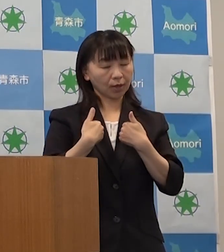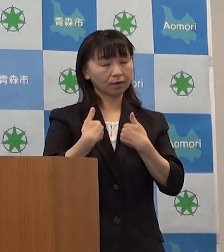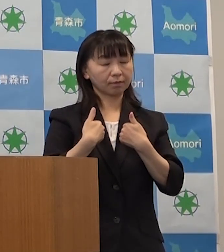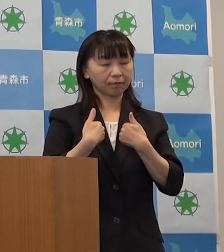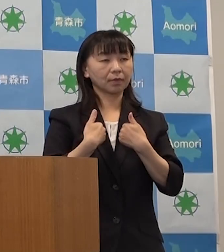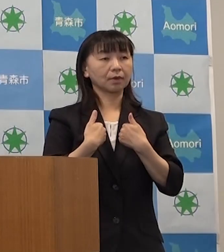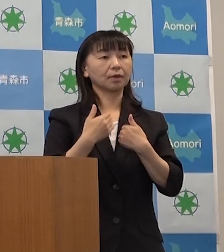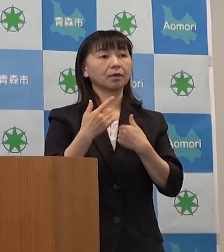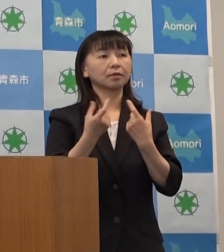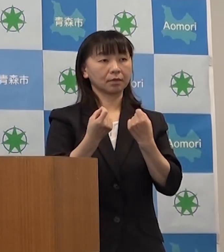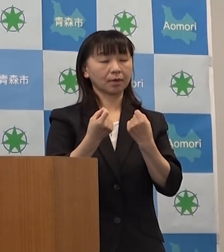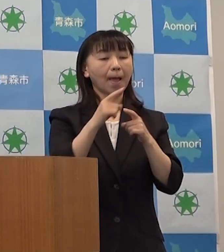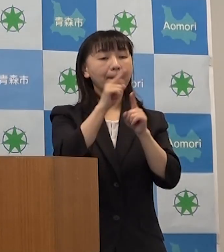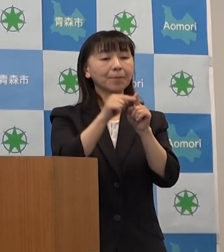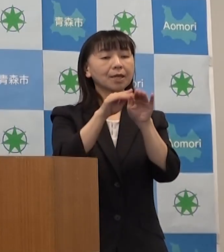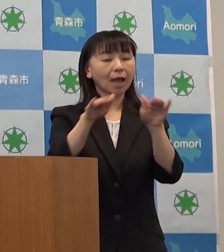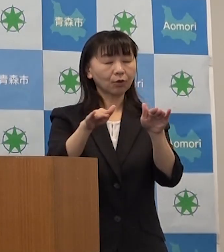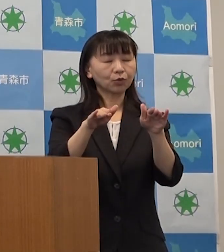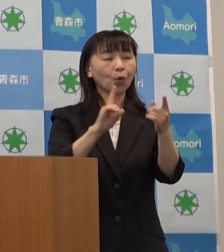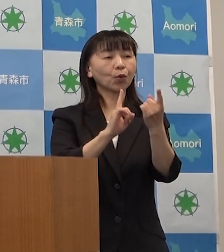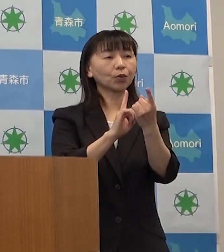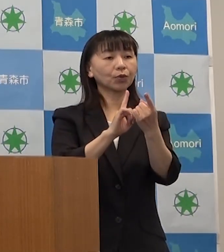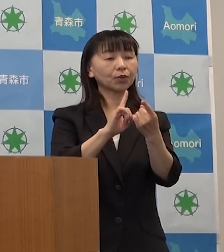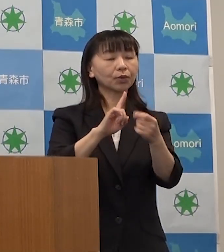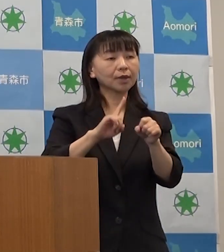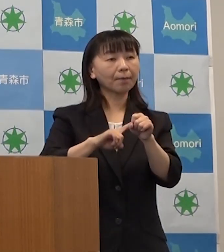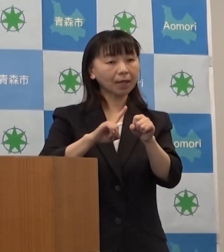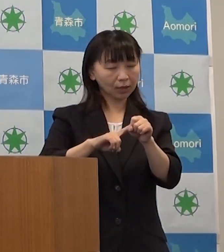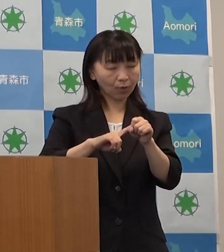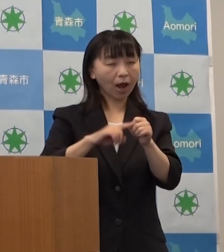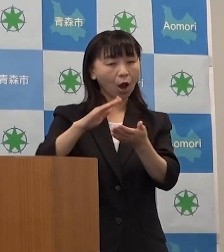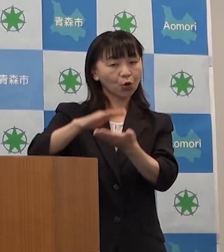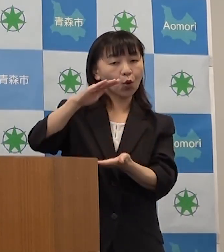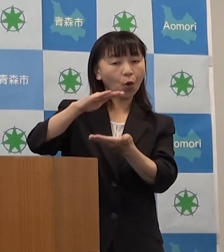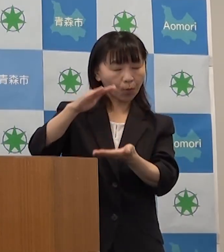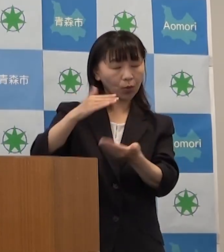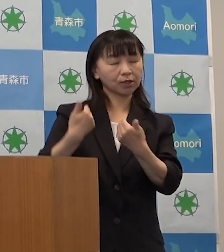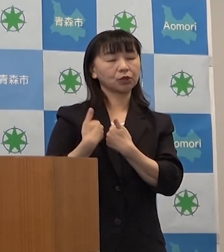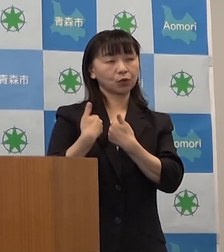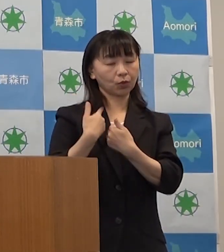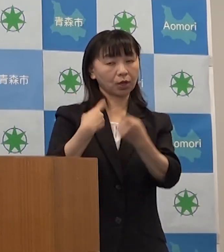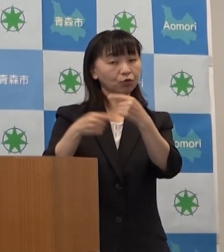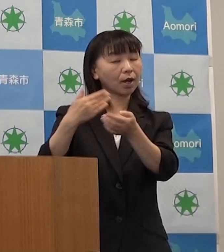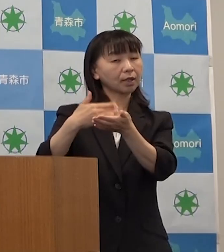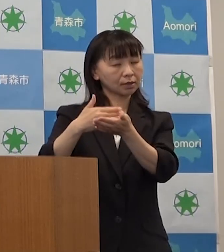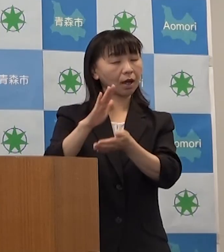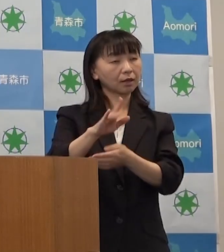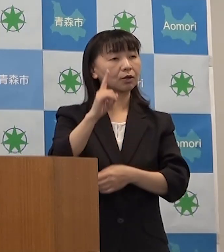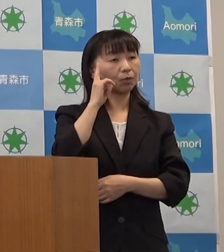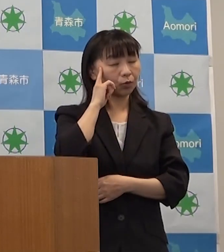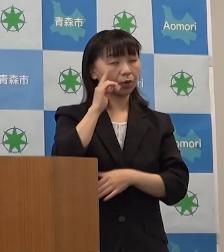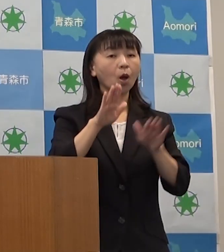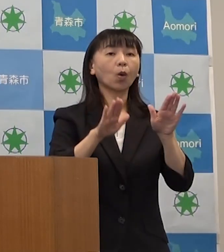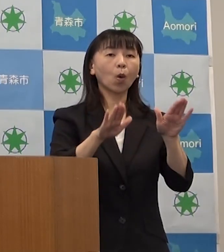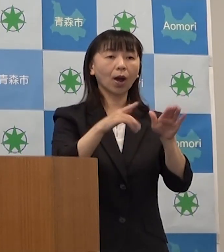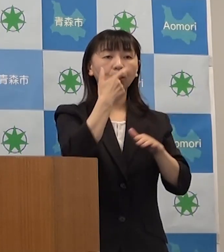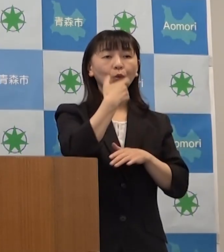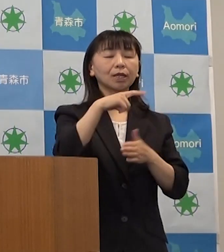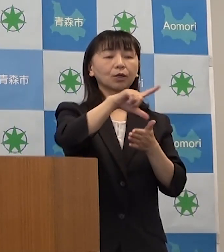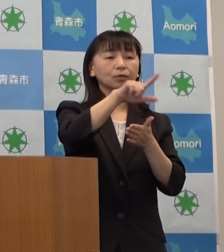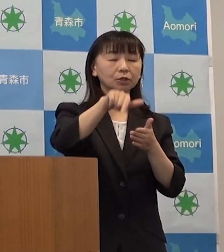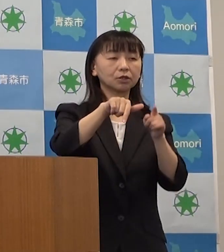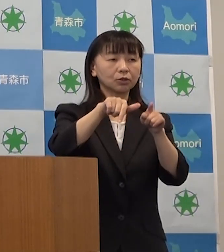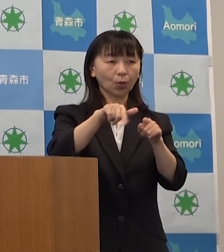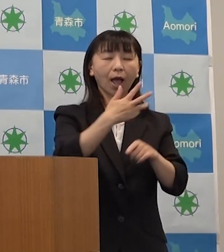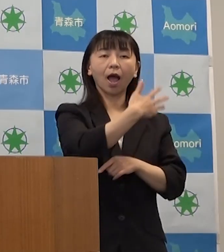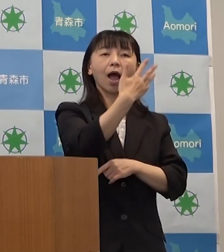が、 PR するためにはまずは量が必要だというお話をされていたかと思うんですけれども、今回のりんご園地の事業だったり